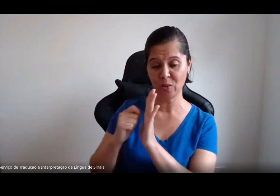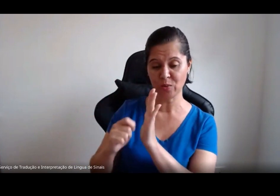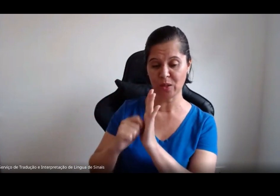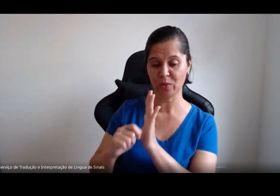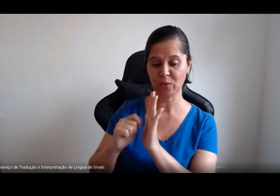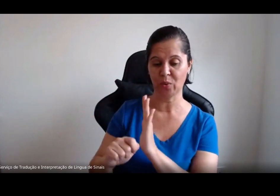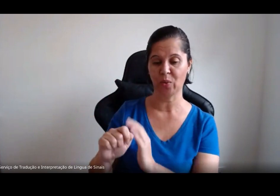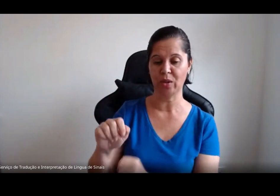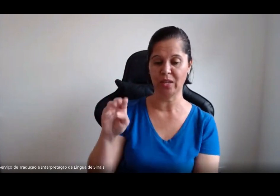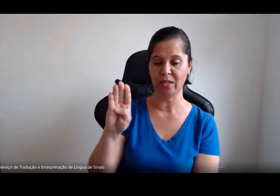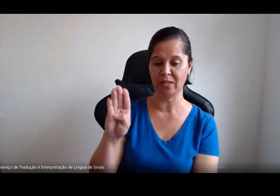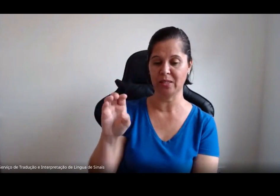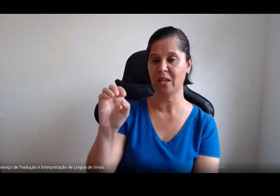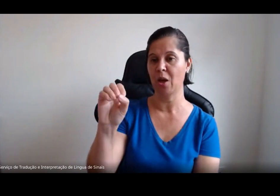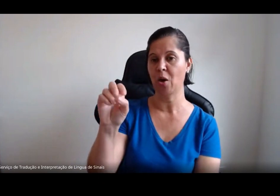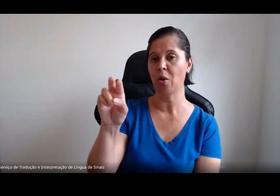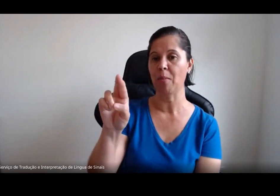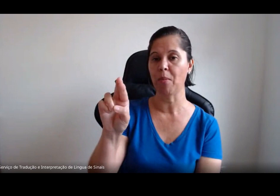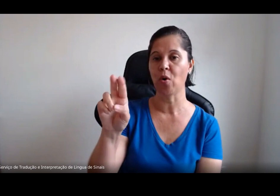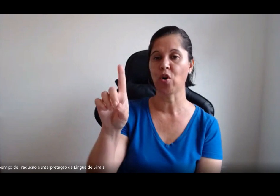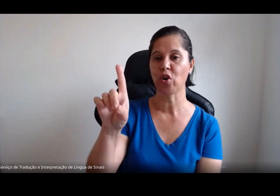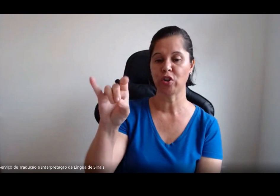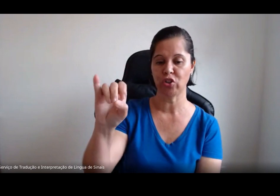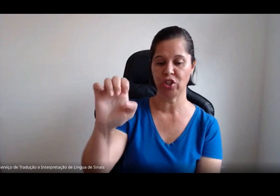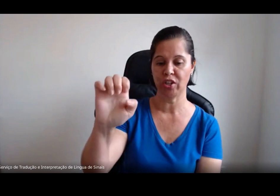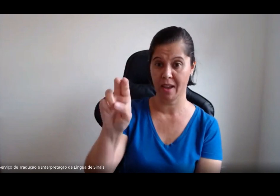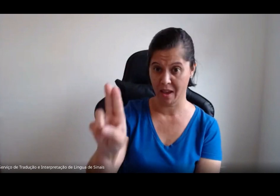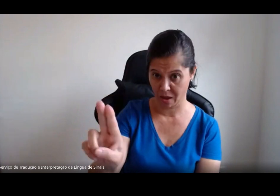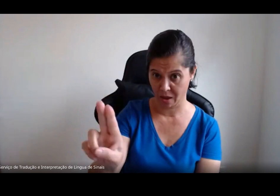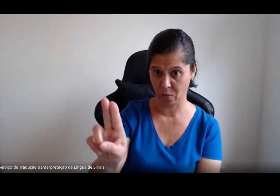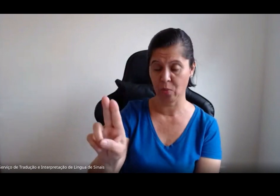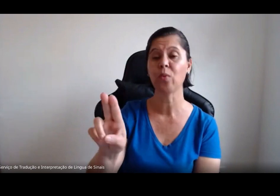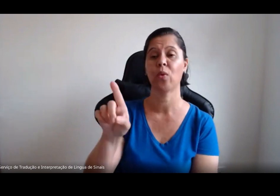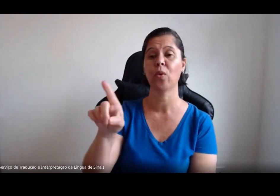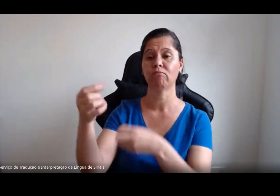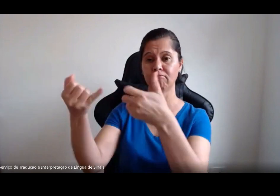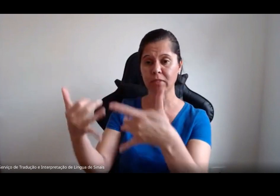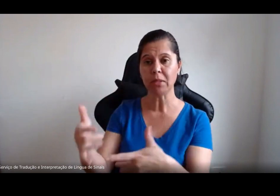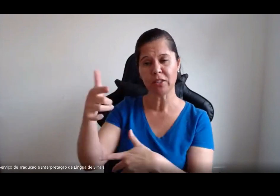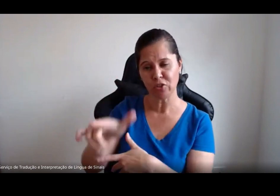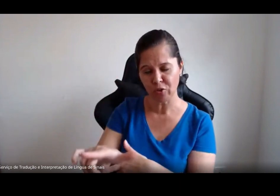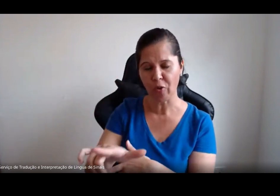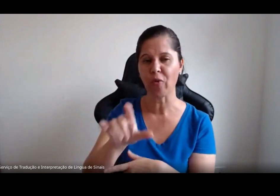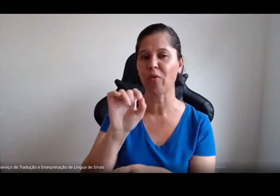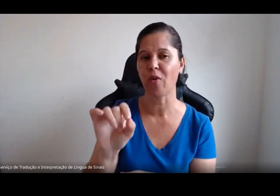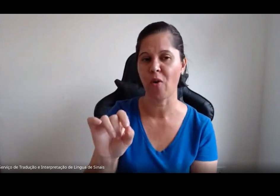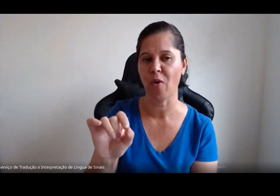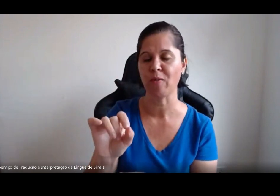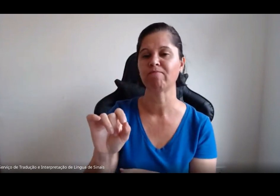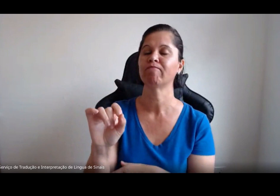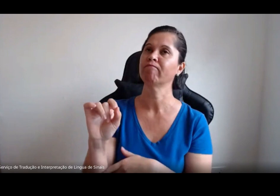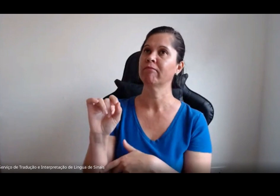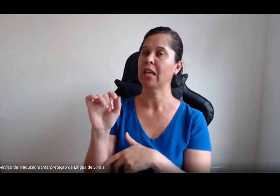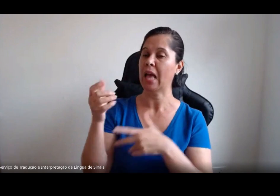Passeron têm razão, que a certo momento do seu livro, Transclasses, ela diz o seguinte, vou citá-la de novo.